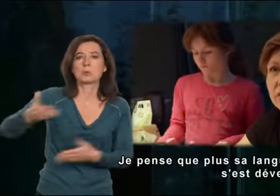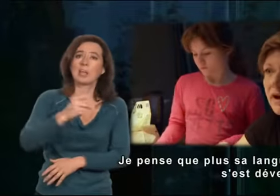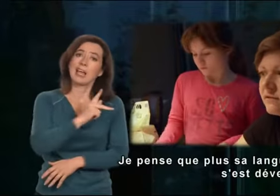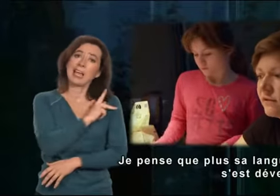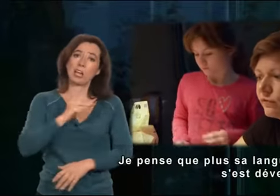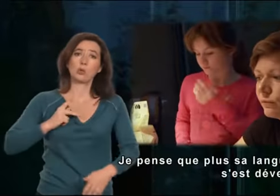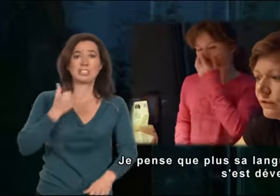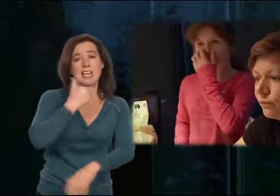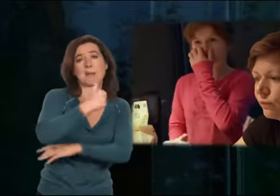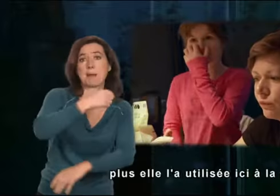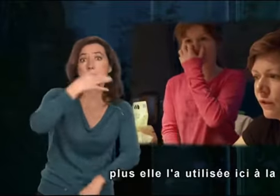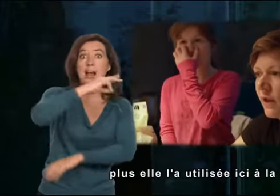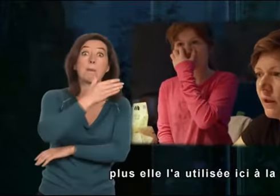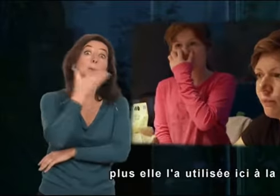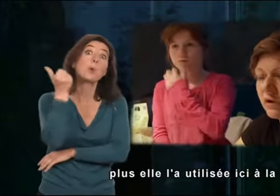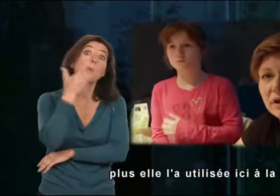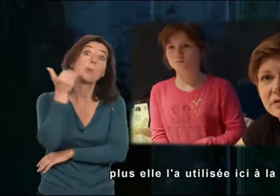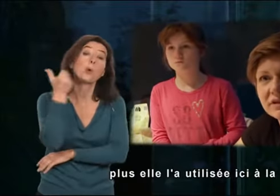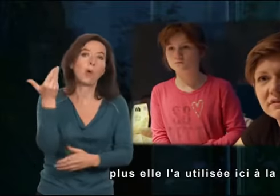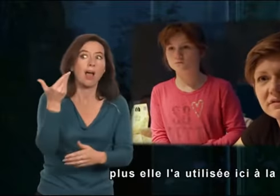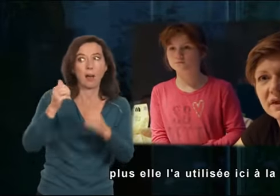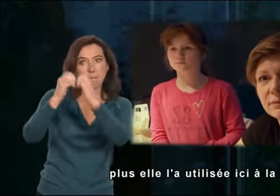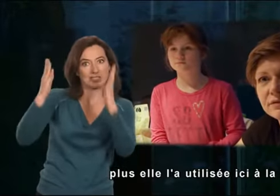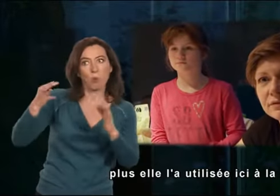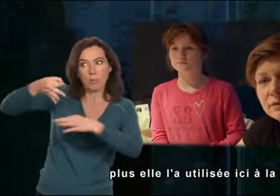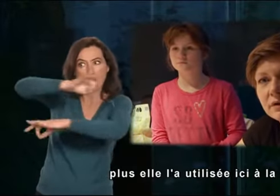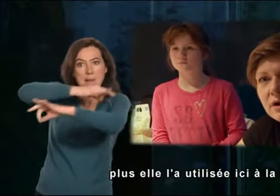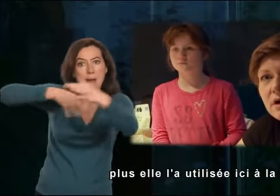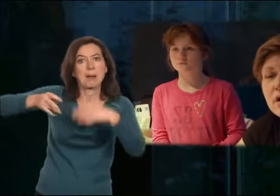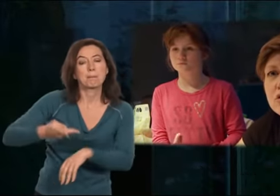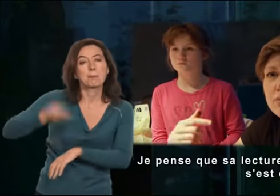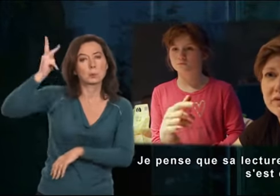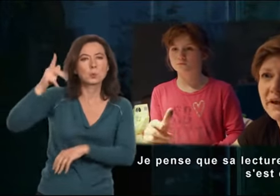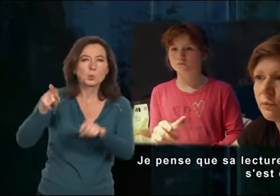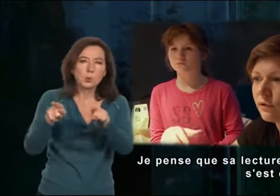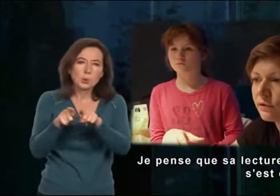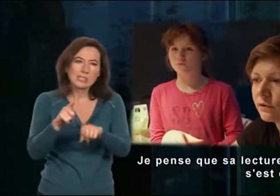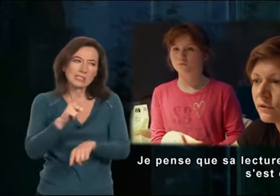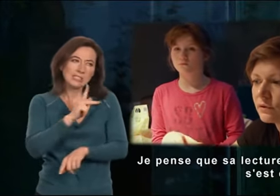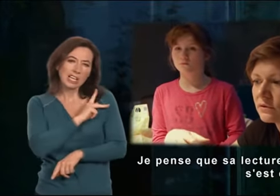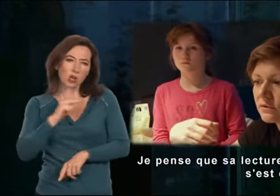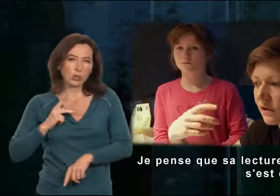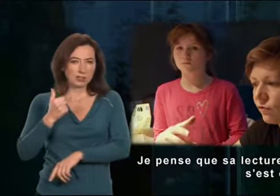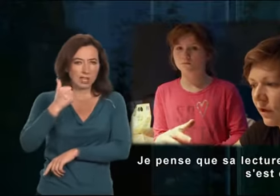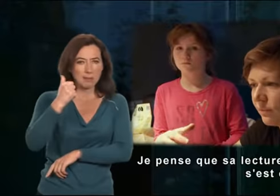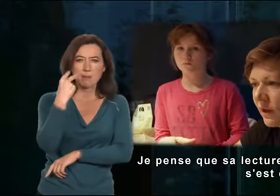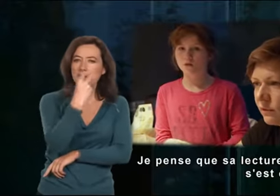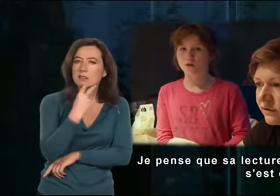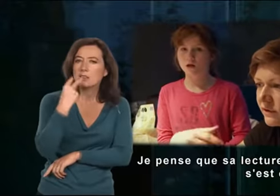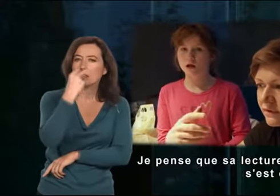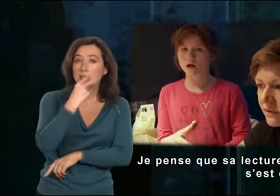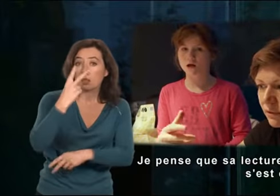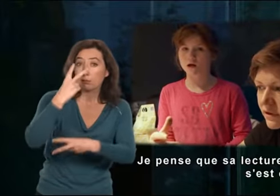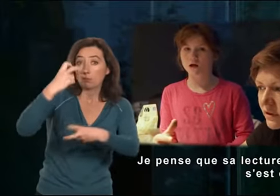plus sa langue orale s'est développée, plus elle l'a utilisée ici à la maison. Je pense également que sa lecture labiale